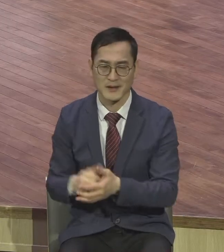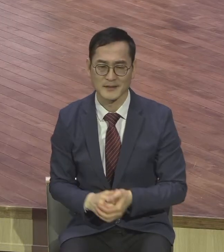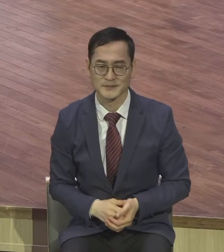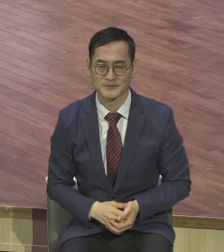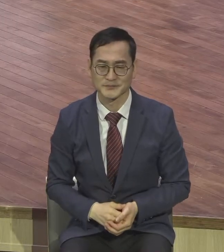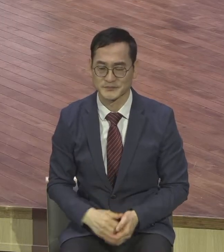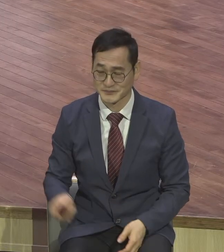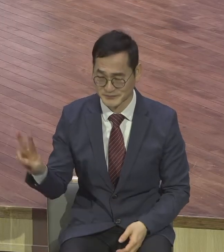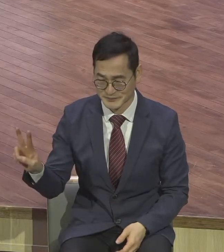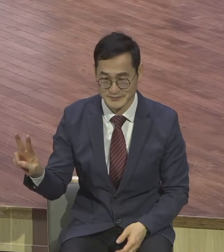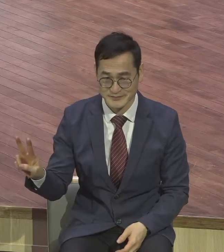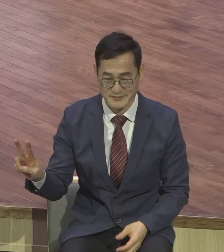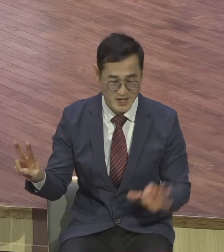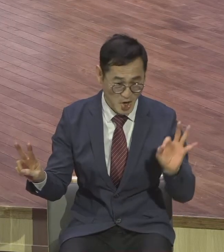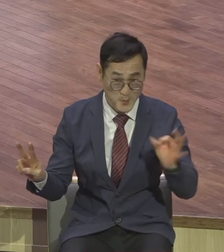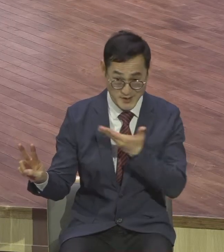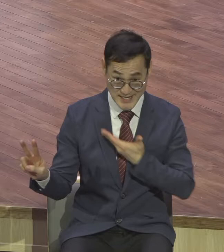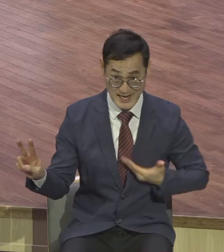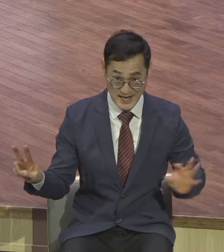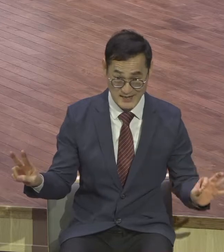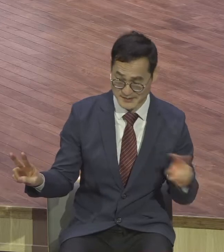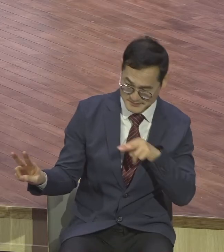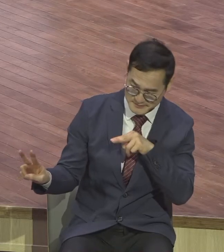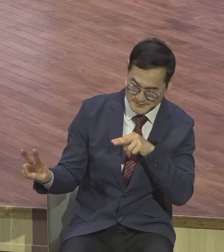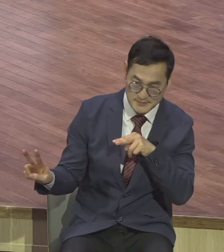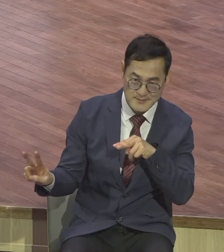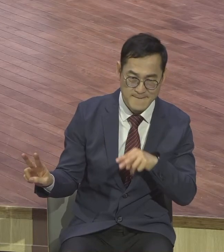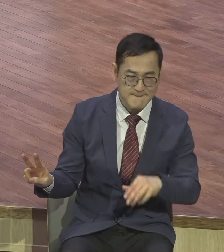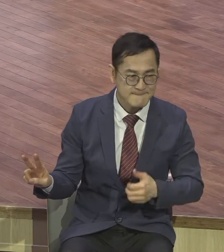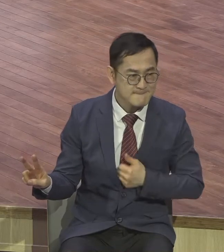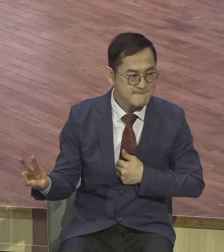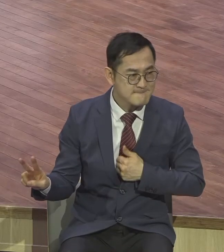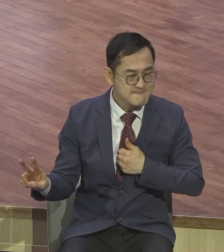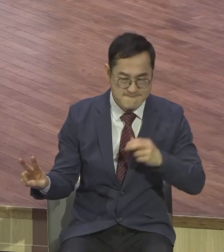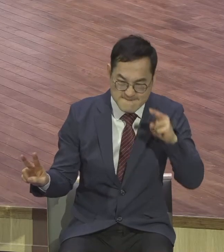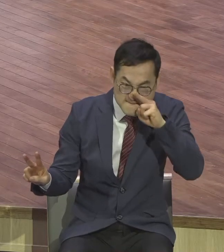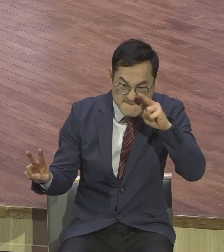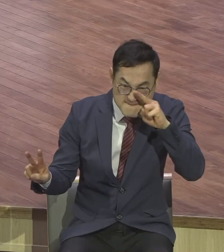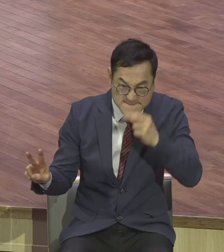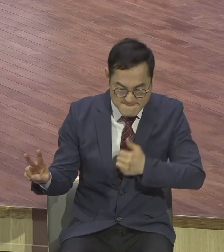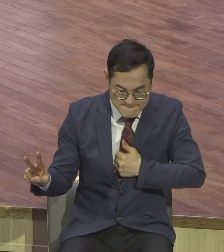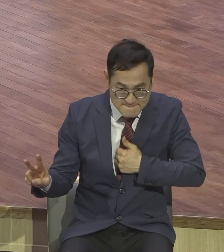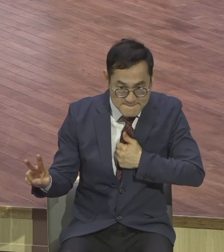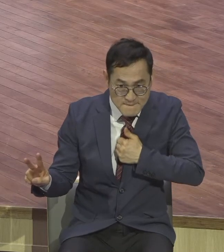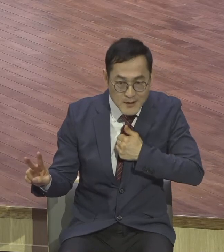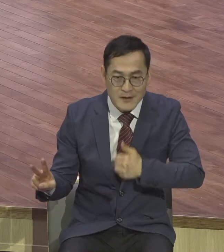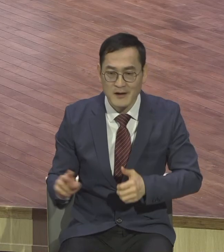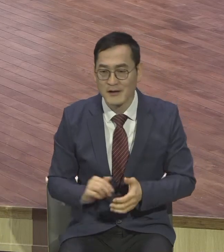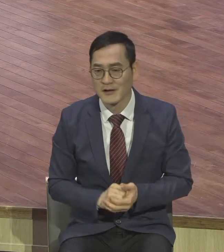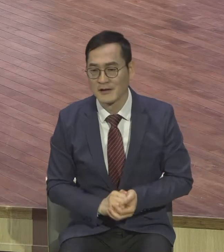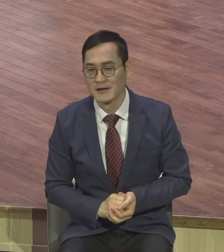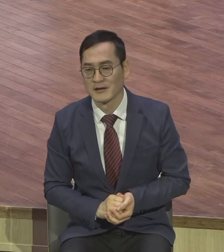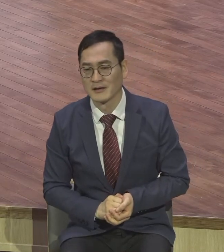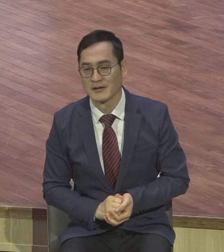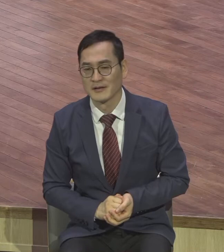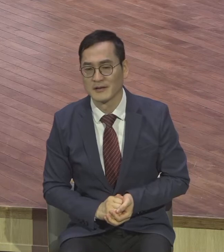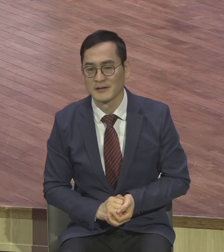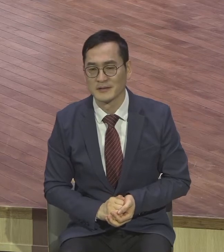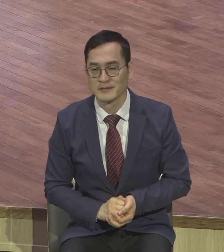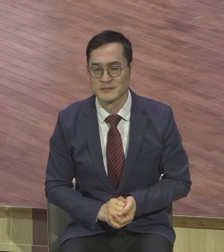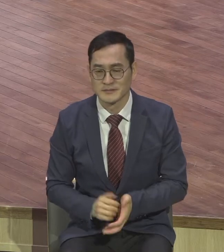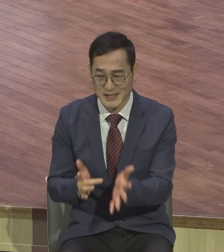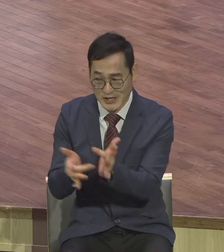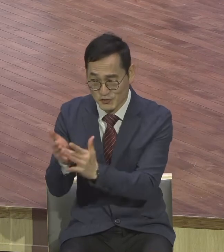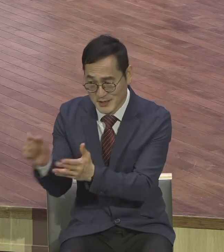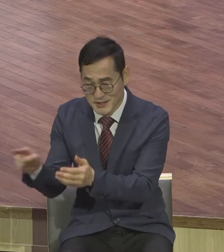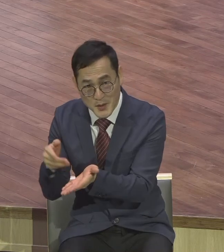요한의 모습을 보고 다른 열 제자가 분의여겨 말을 안 했지만 예수님 앞에서